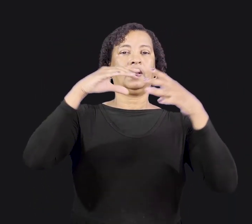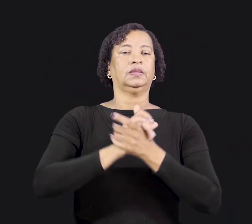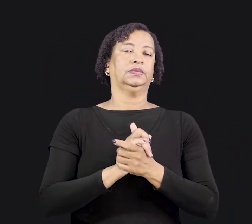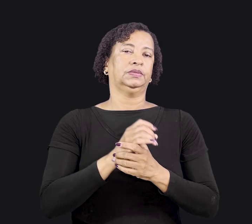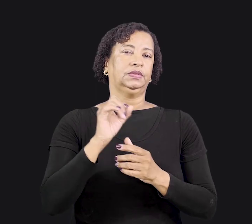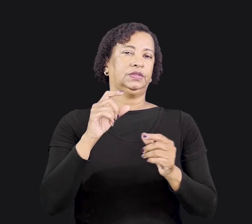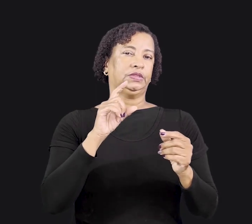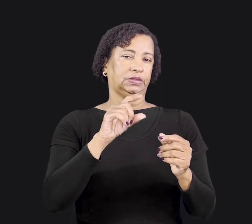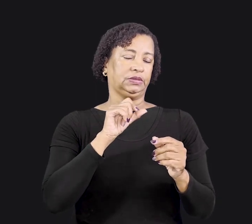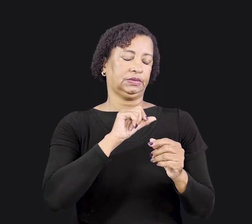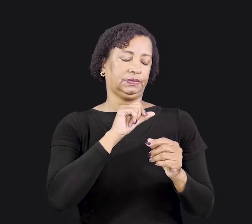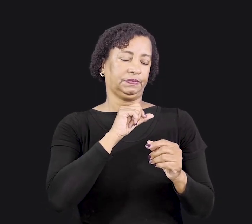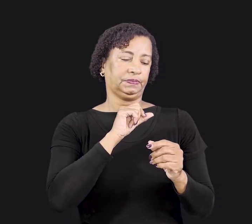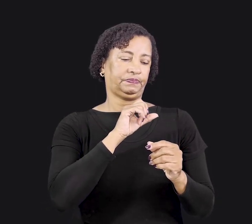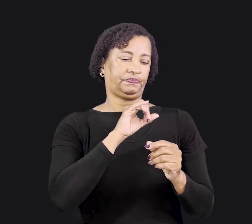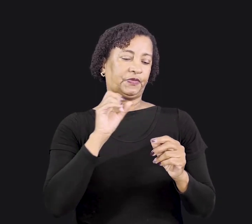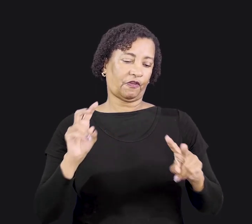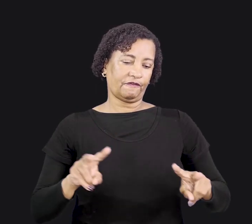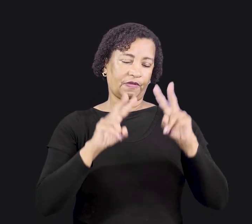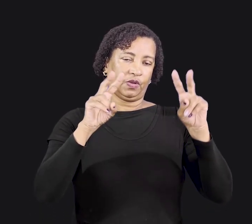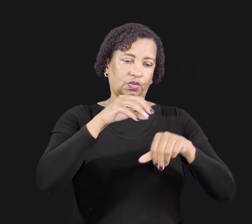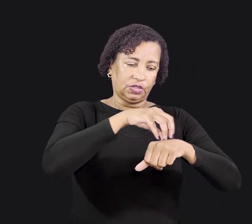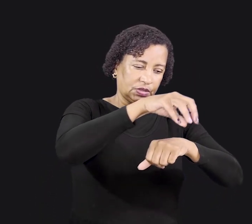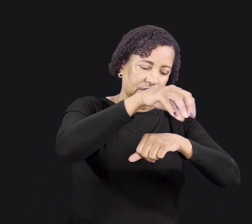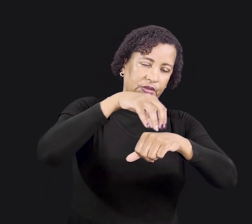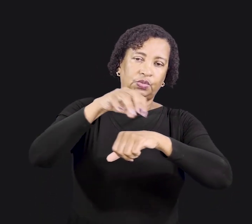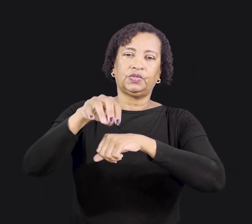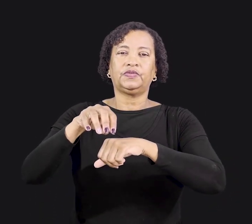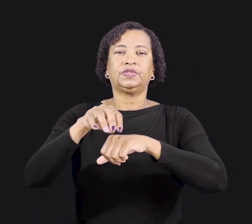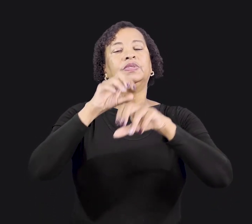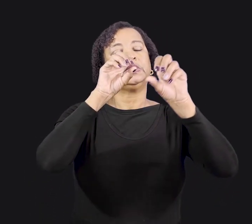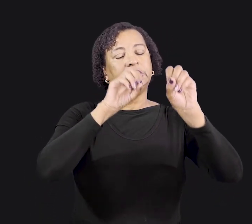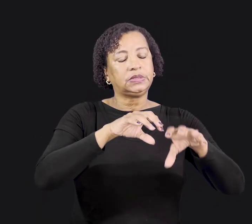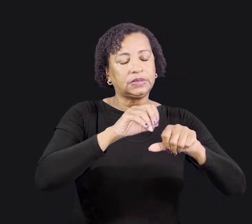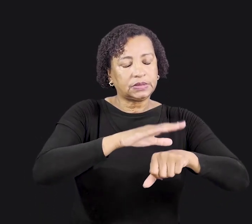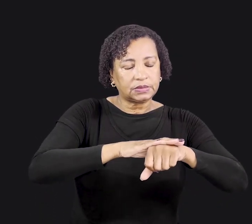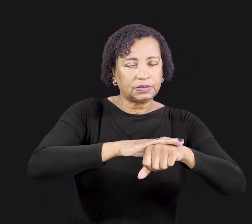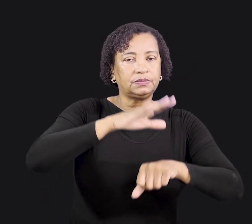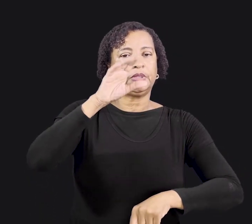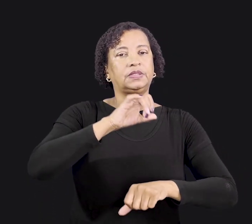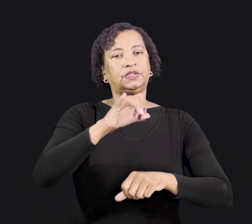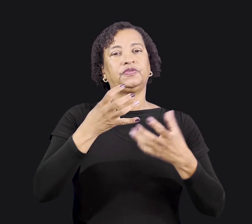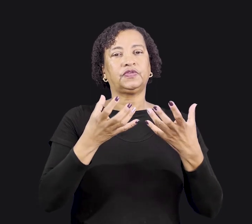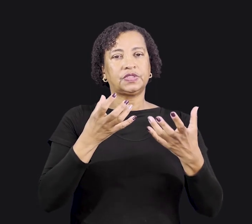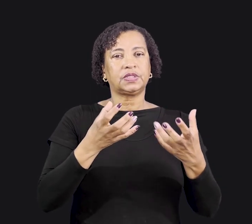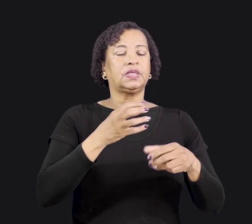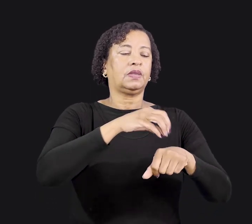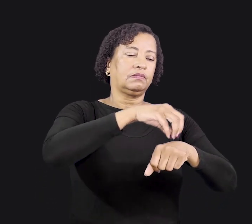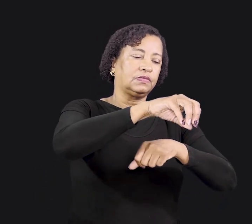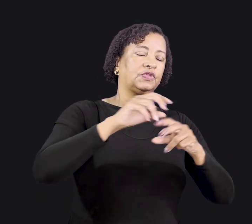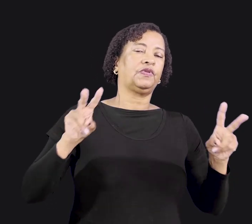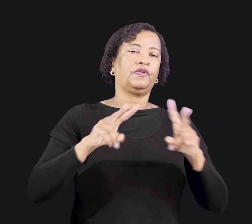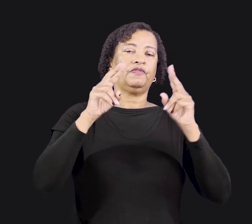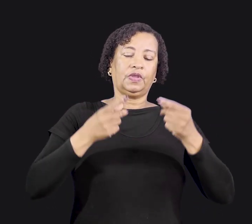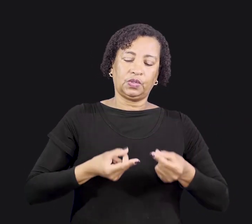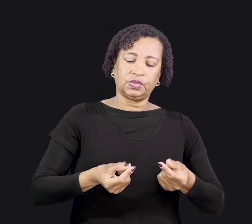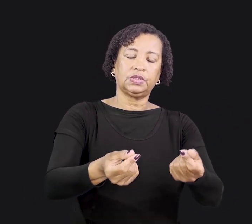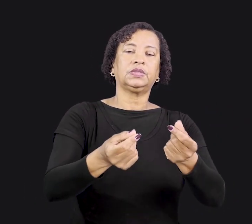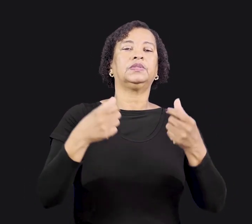nenhum dentro do saleiro. Valores são transmitidos mais do que ensinados. Portanto, se você quer passar valores eternos, você tem de